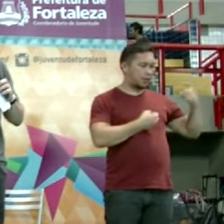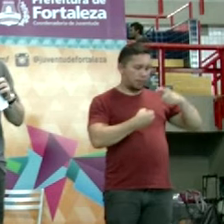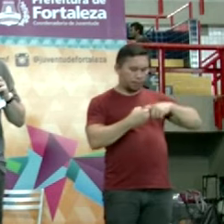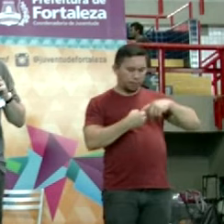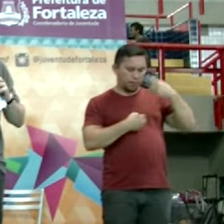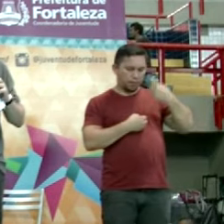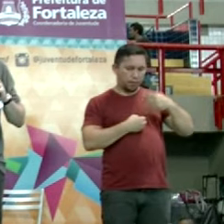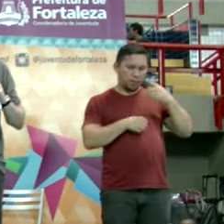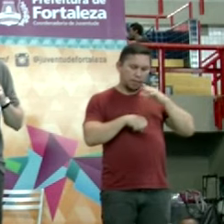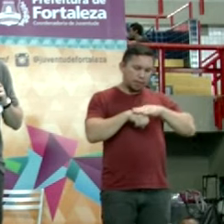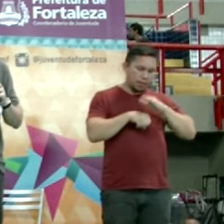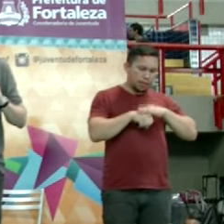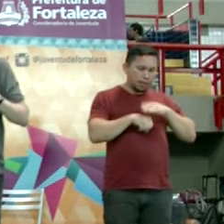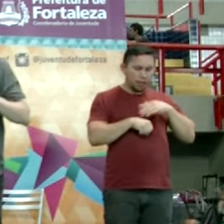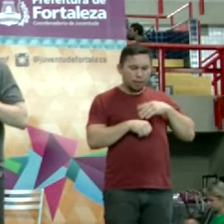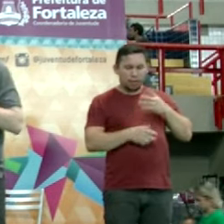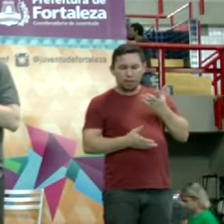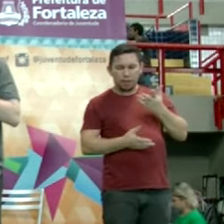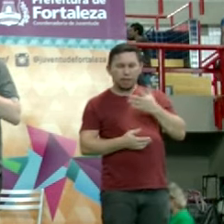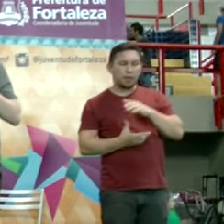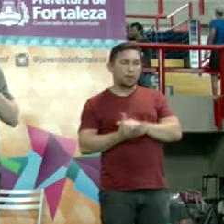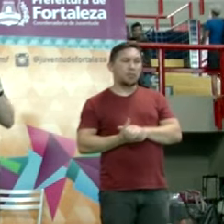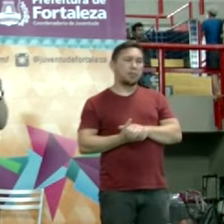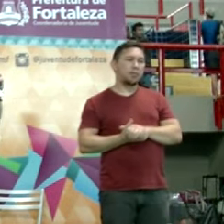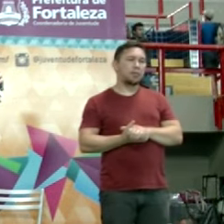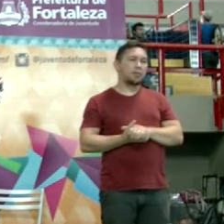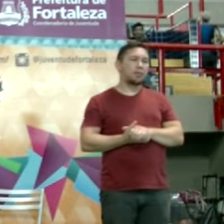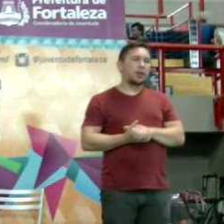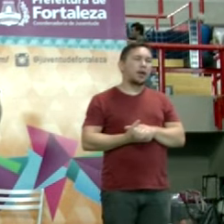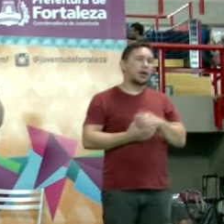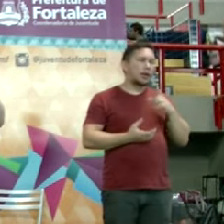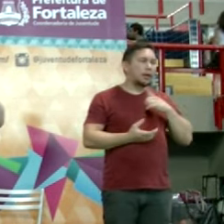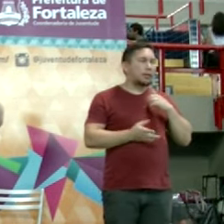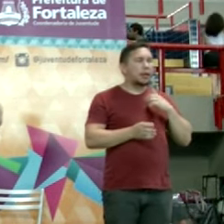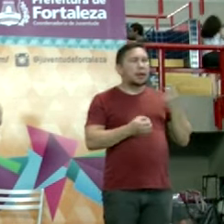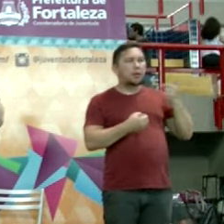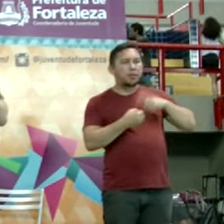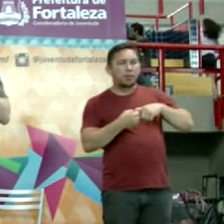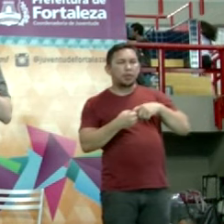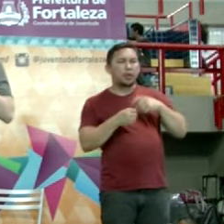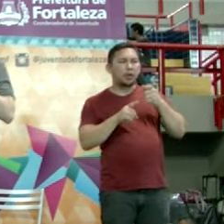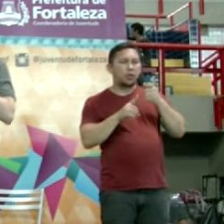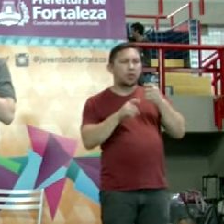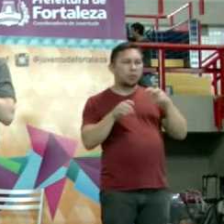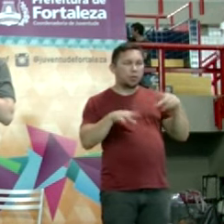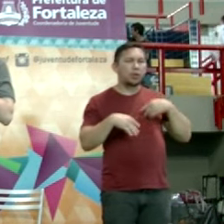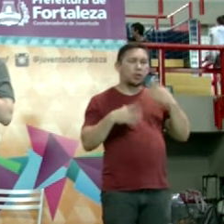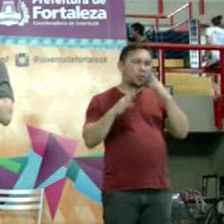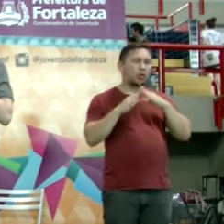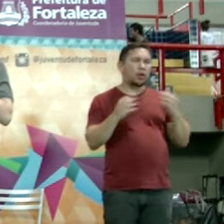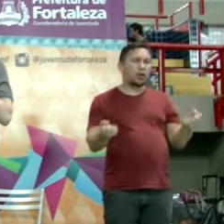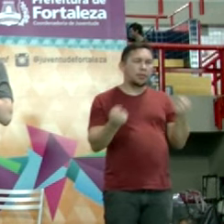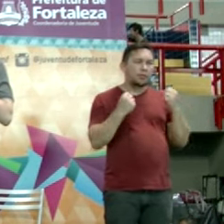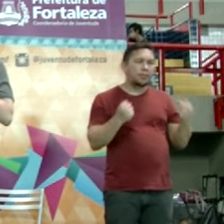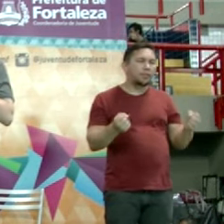fôlego, para dar palestra, para correr, para passar o dia trabalhando. Aí estou lá eu na